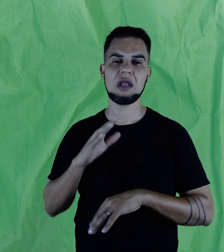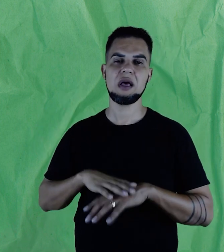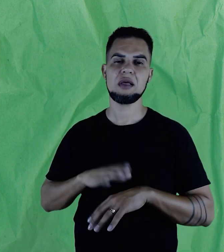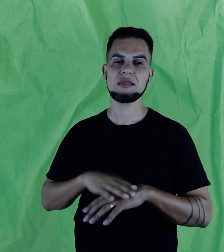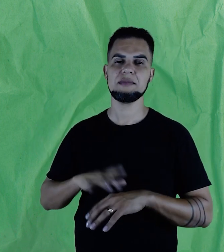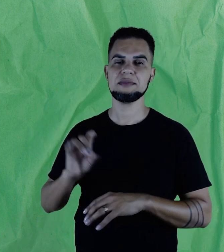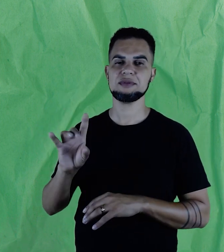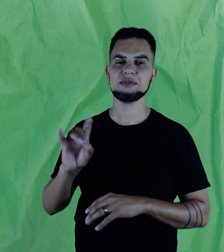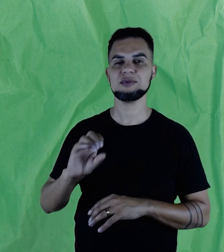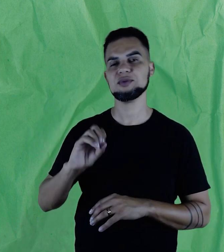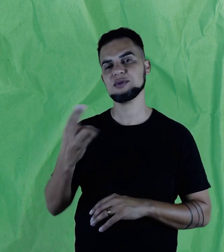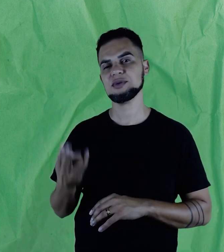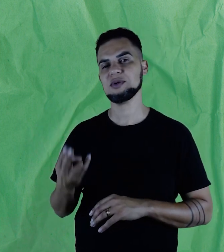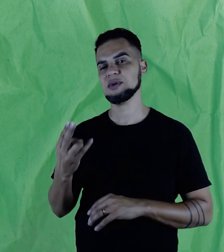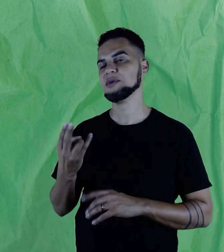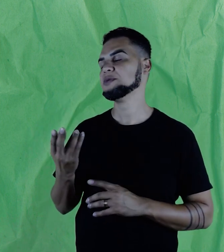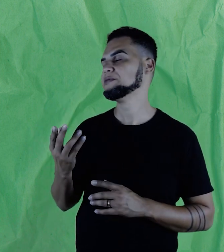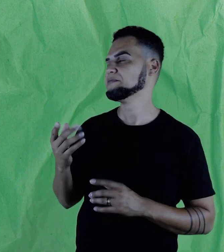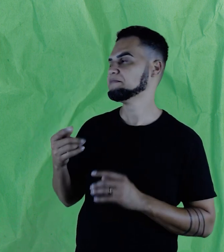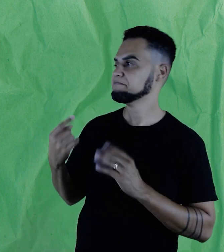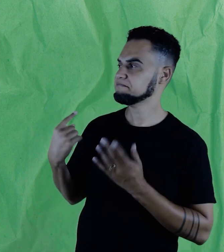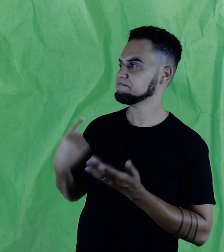automaticamente ou estar personalizando.